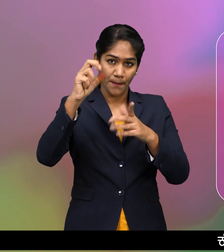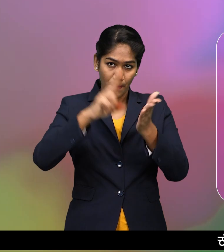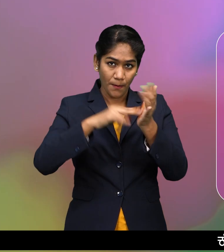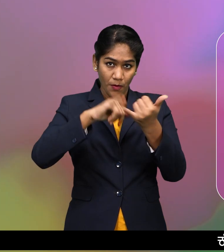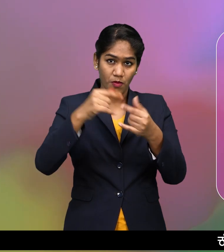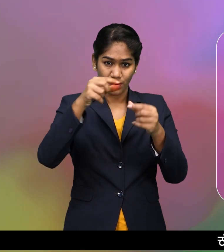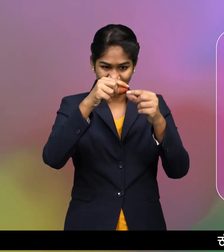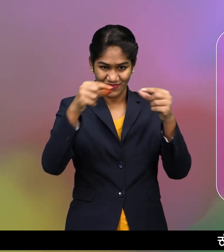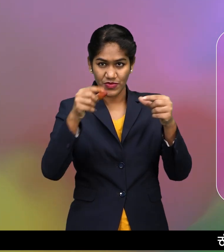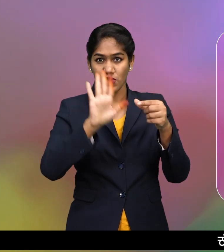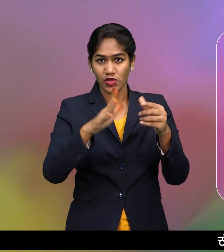ಕೆಳಗೆ ಮತ್ತು